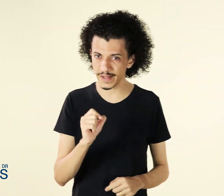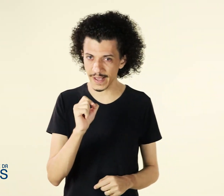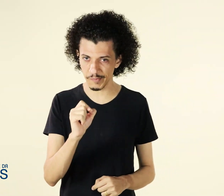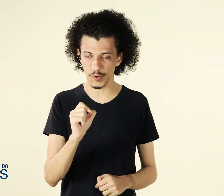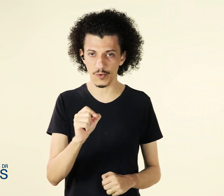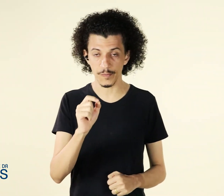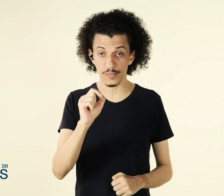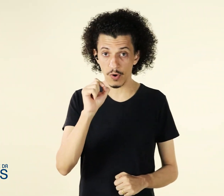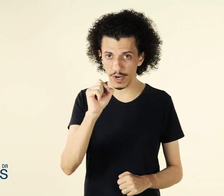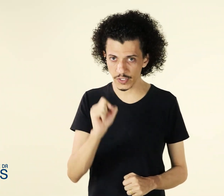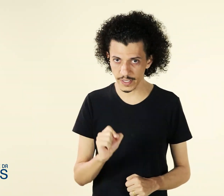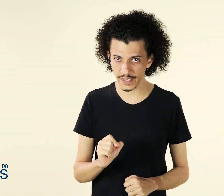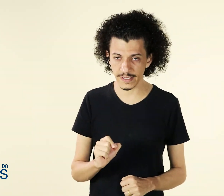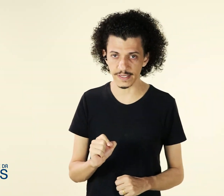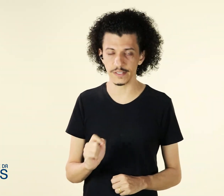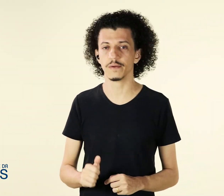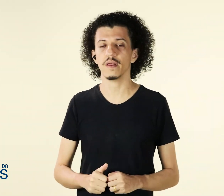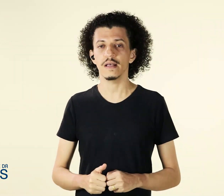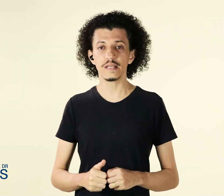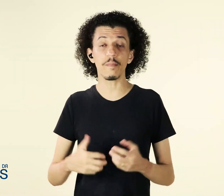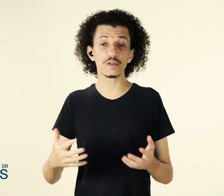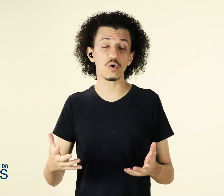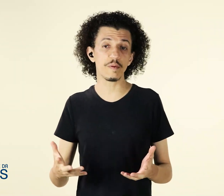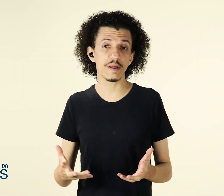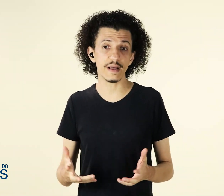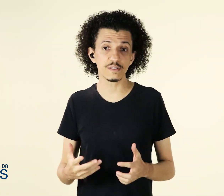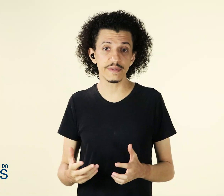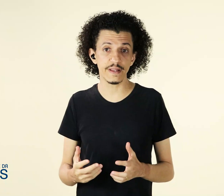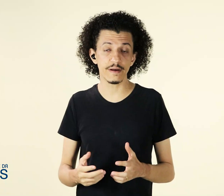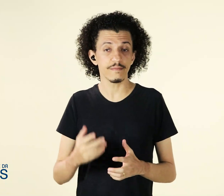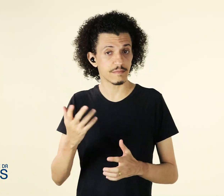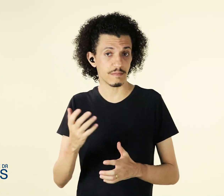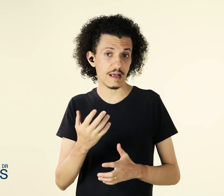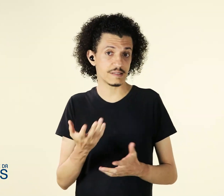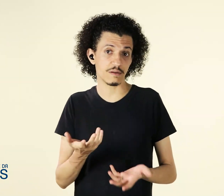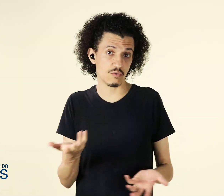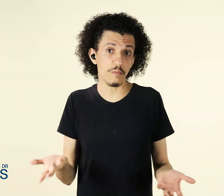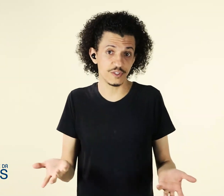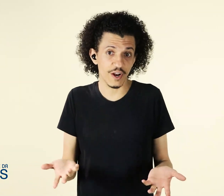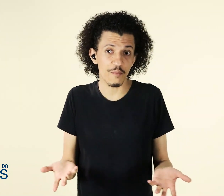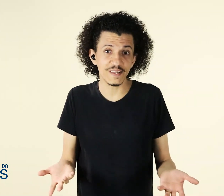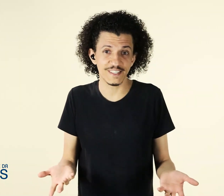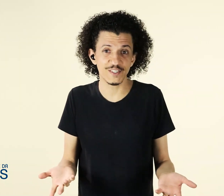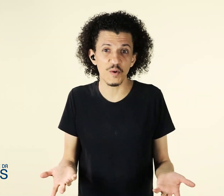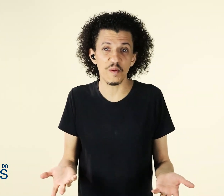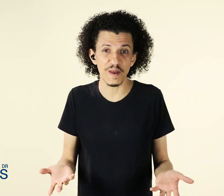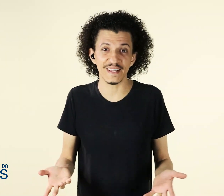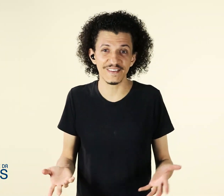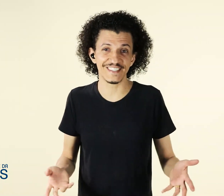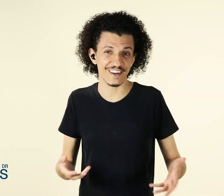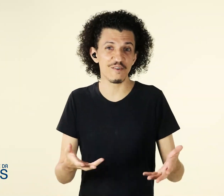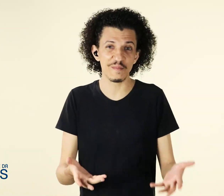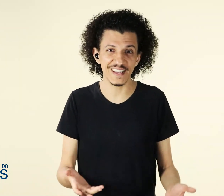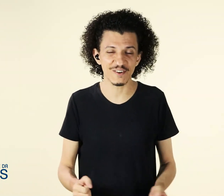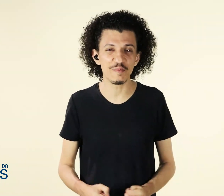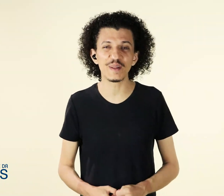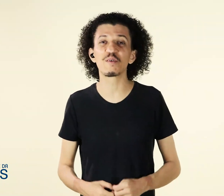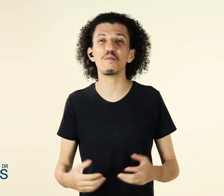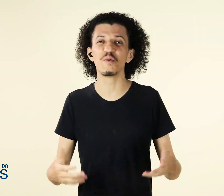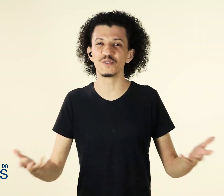daqui a pouco. Olha só que interessante. Você pode cumprimentar de maneira assim, como geralmente a gente cumprimenta, às vezes chega num ambiente, você cumprimenta com um bom